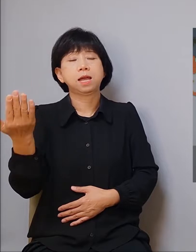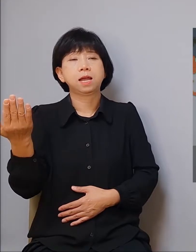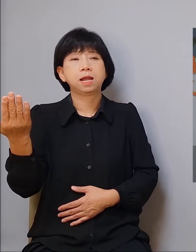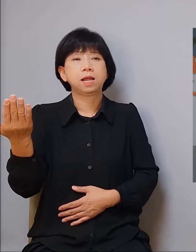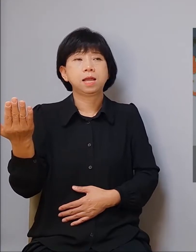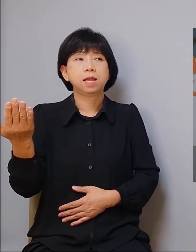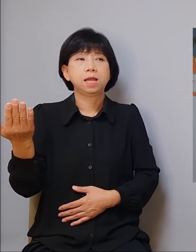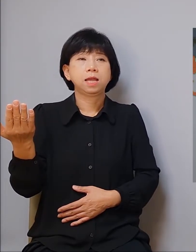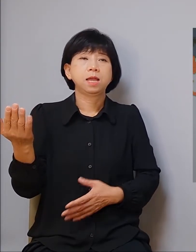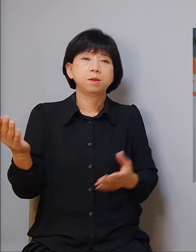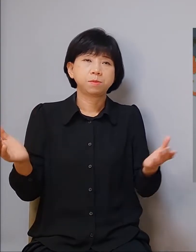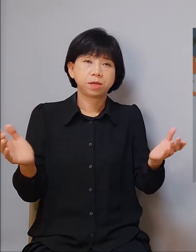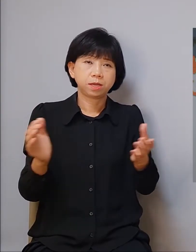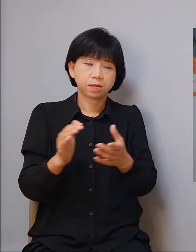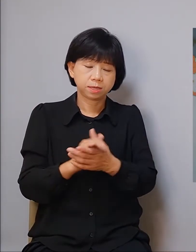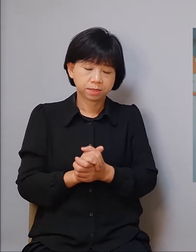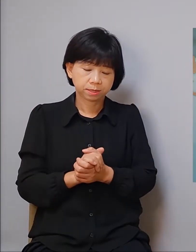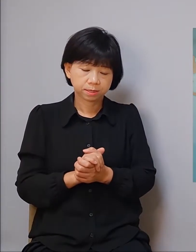얻으리라.